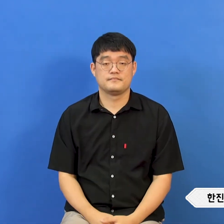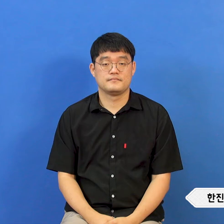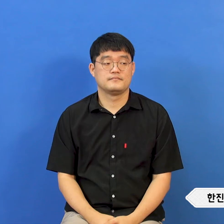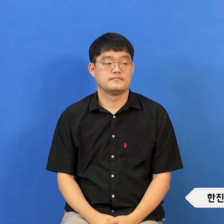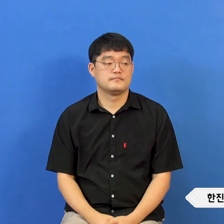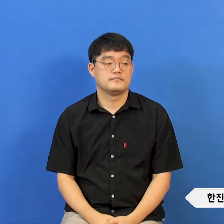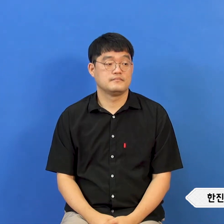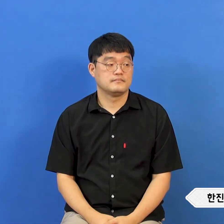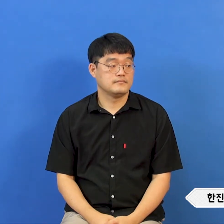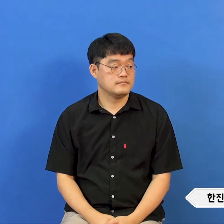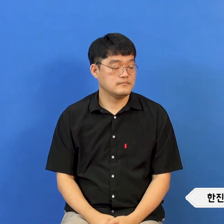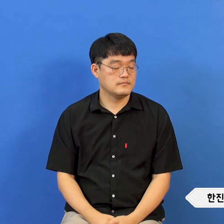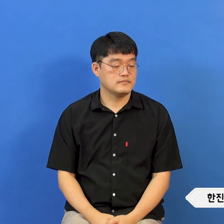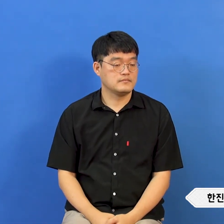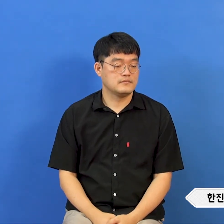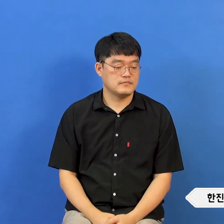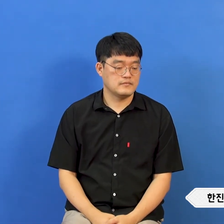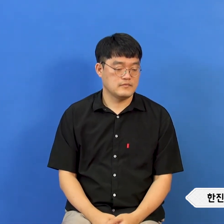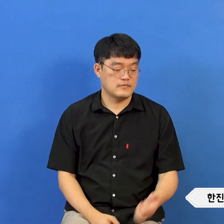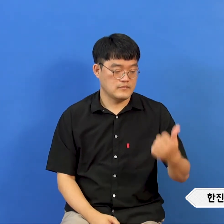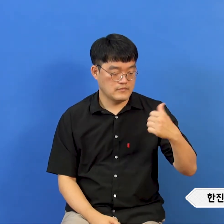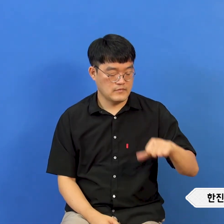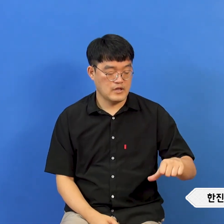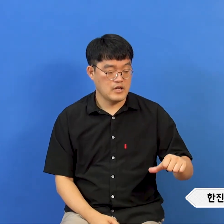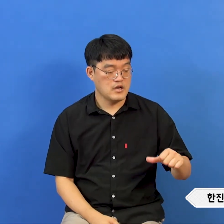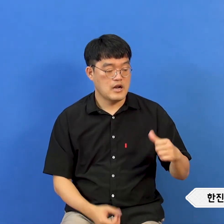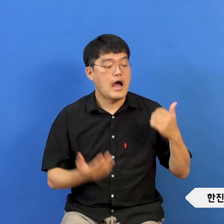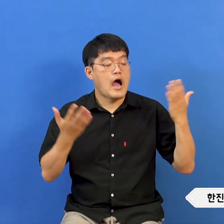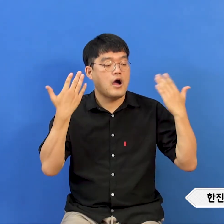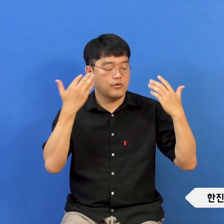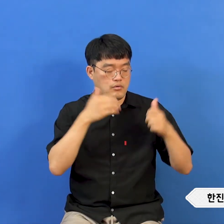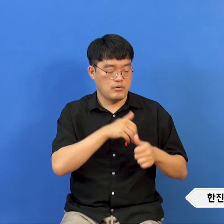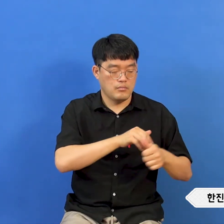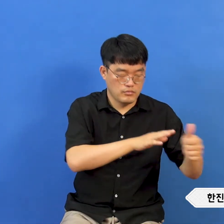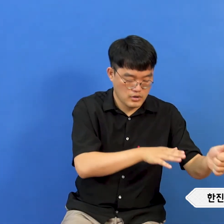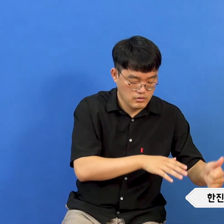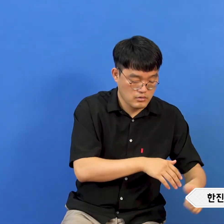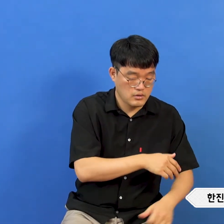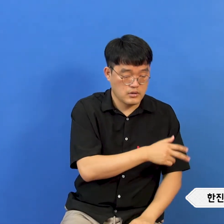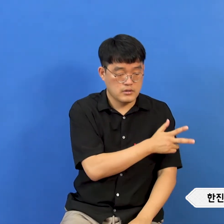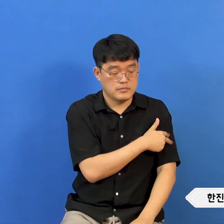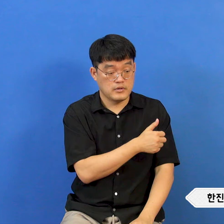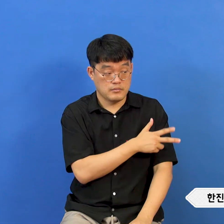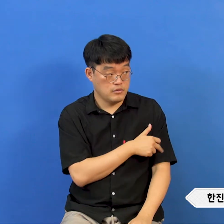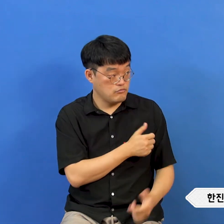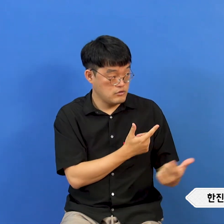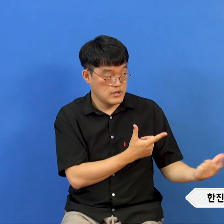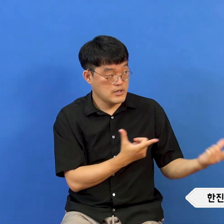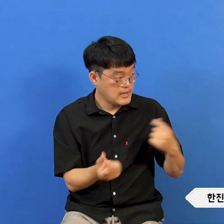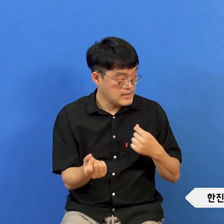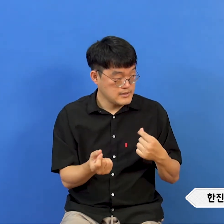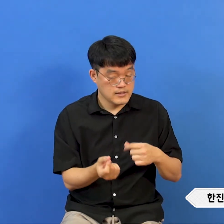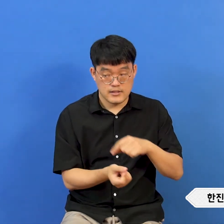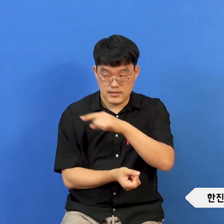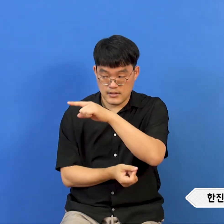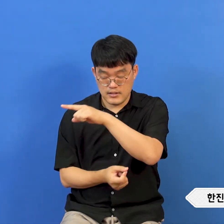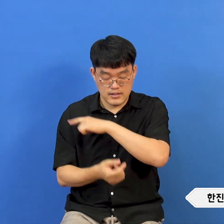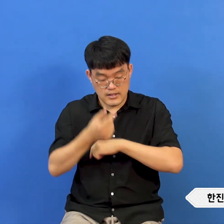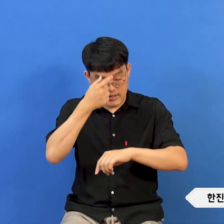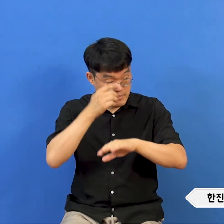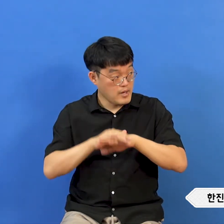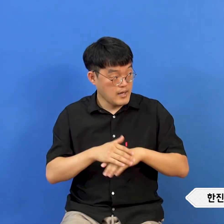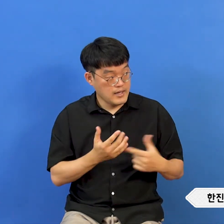아이를 주일학교에 이제 밀어넣고는 그 집사님이 우리도 대배를 같이 드립시다 하고